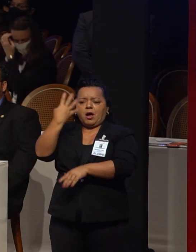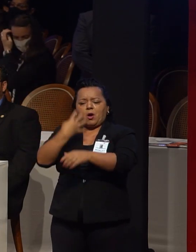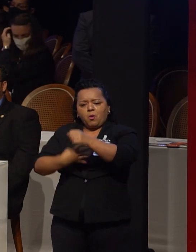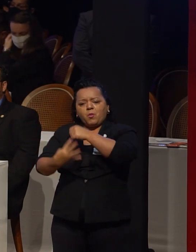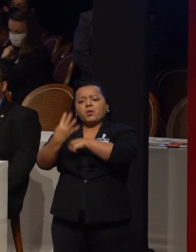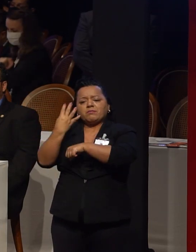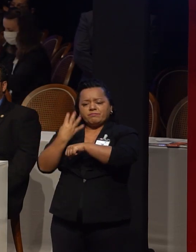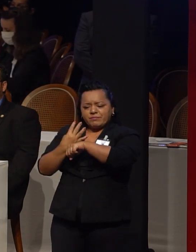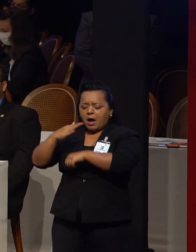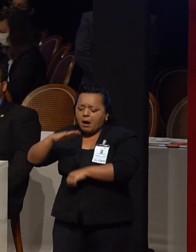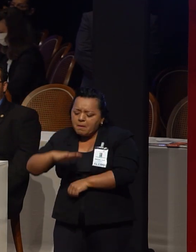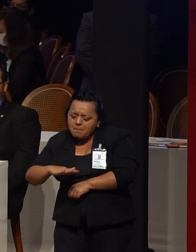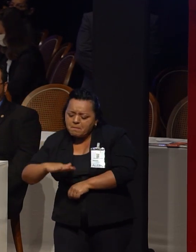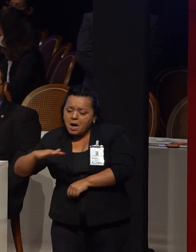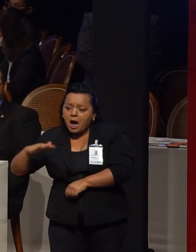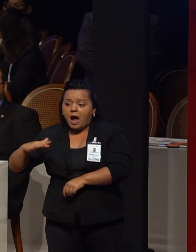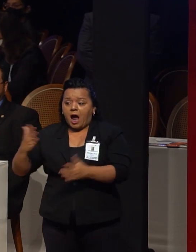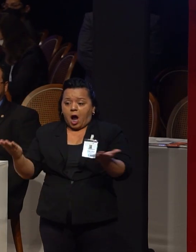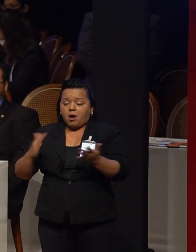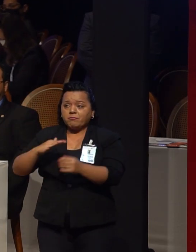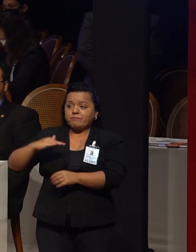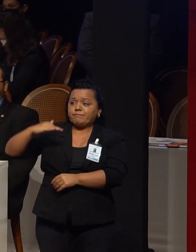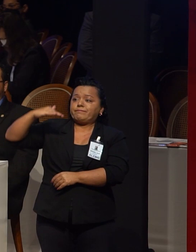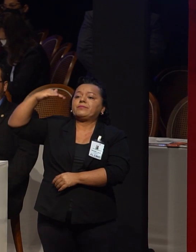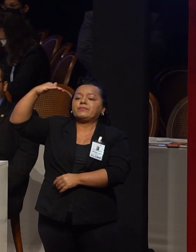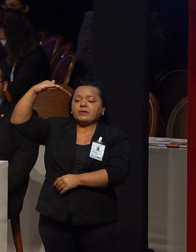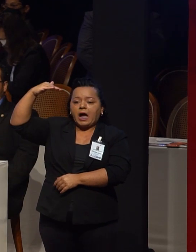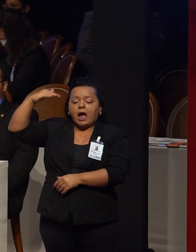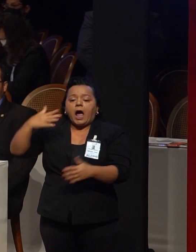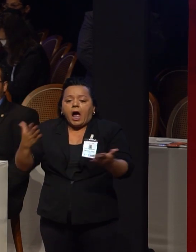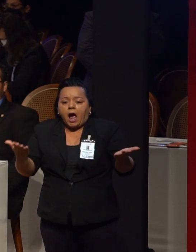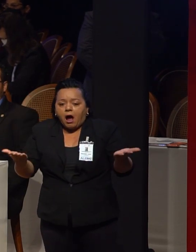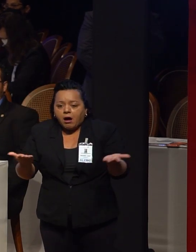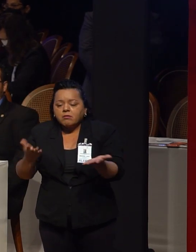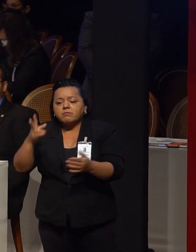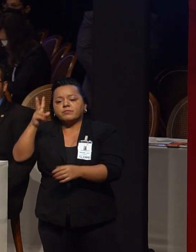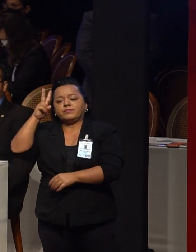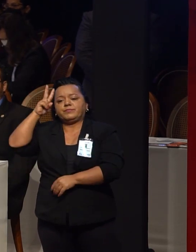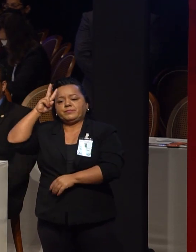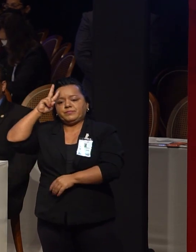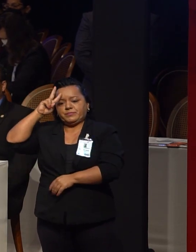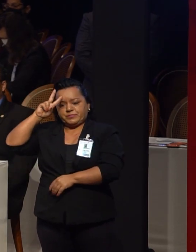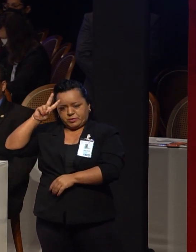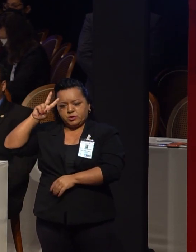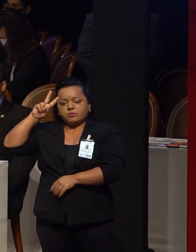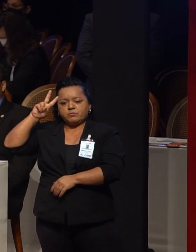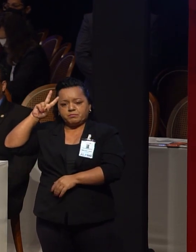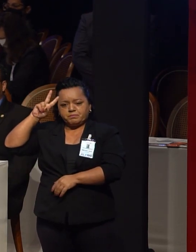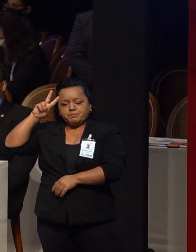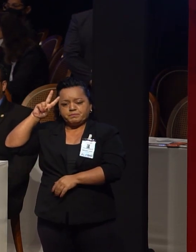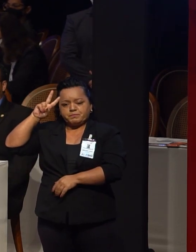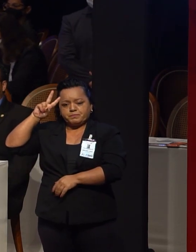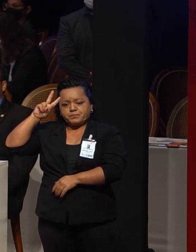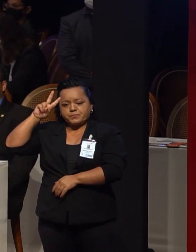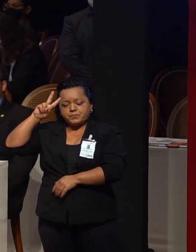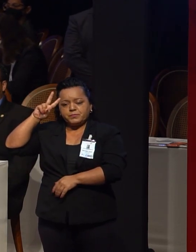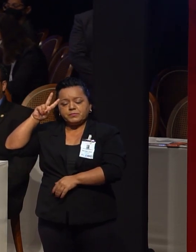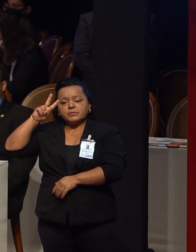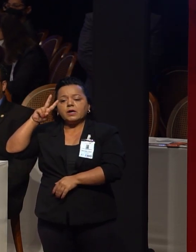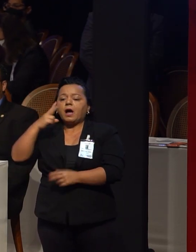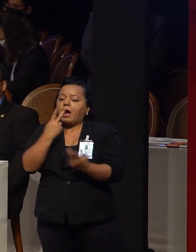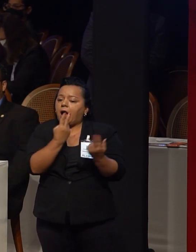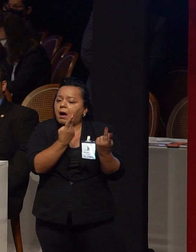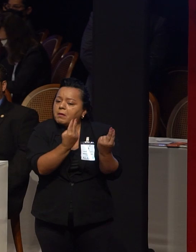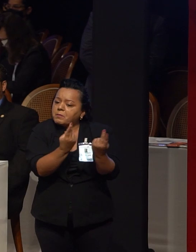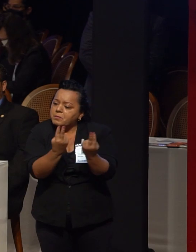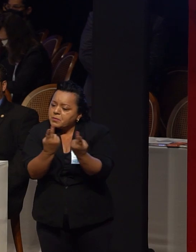atrás, mas para que a gente tenha ali a história de que as mesmas